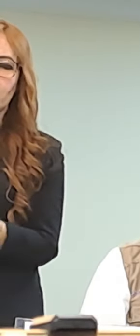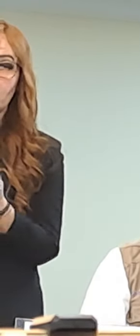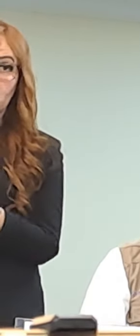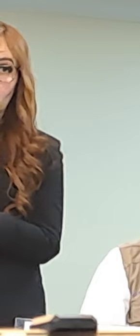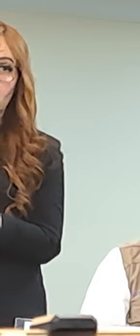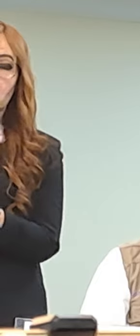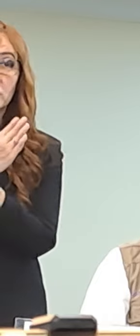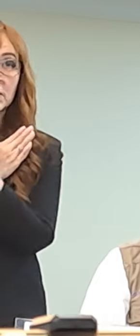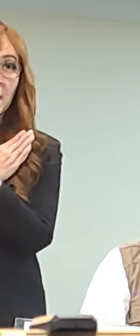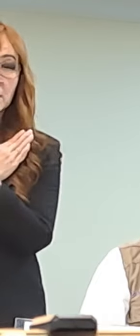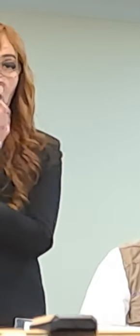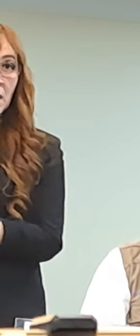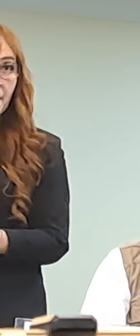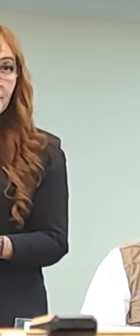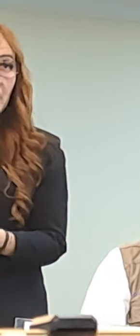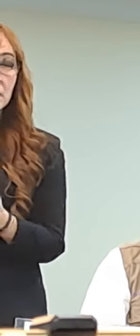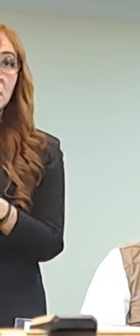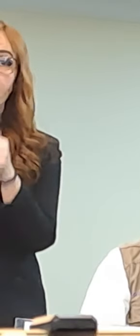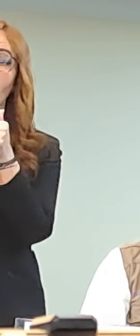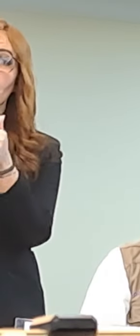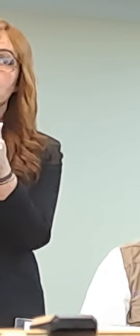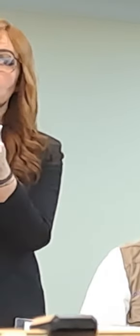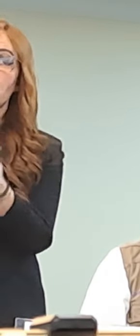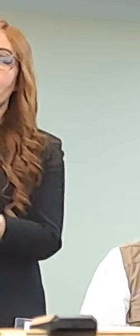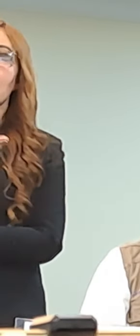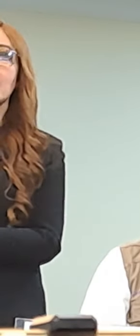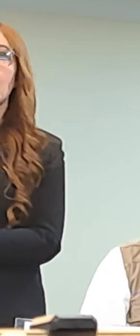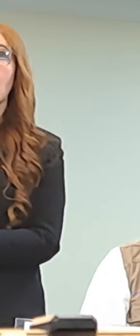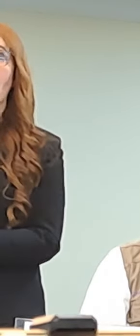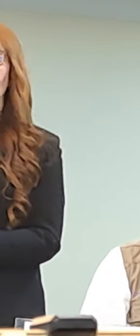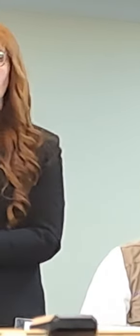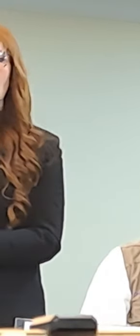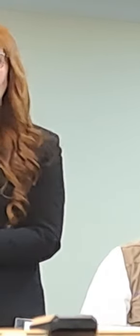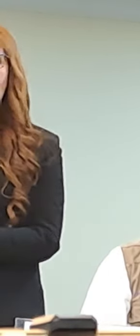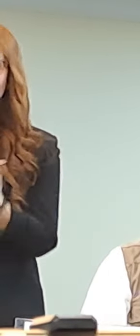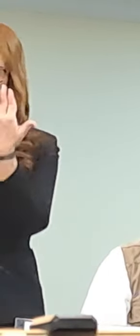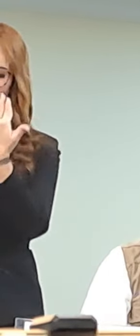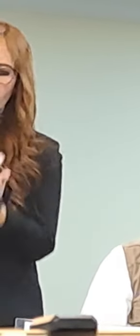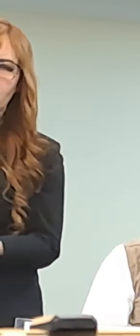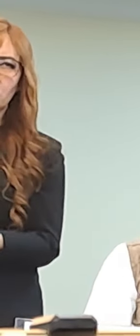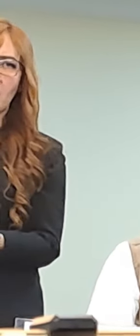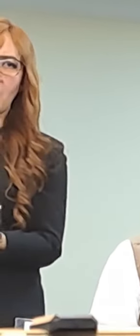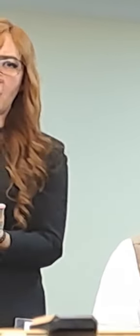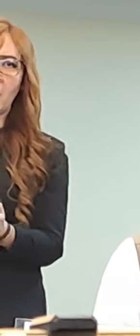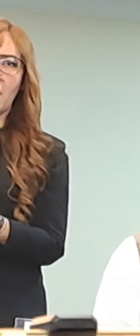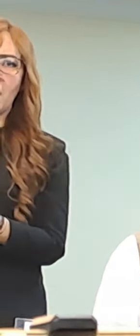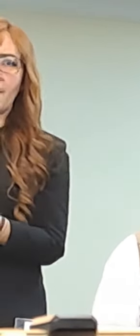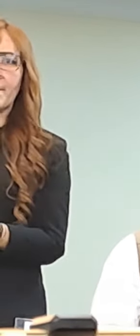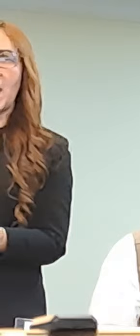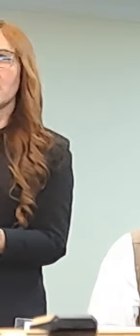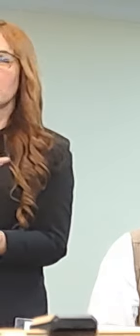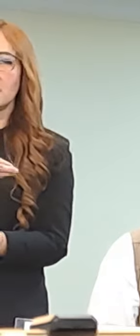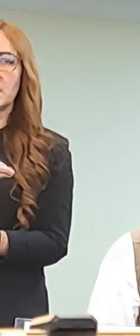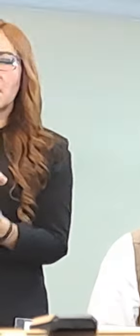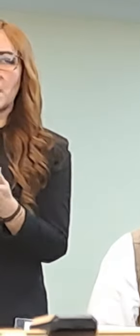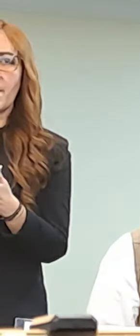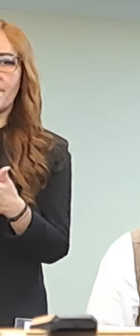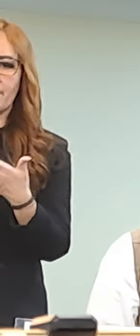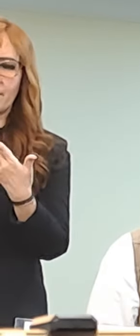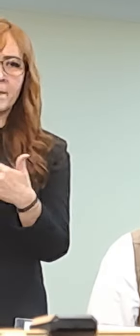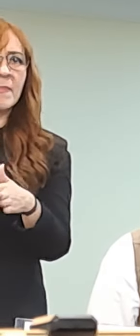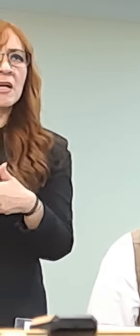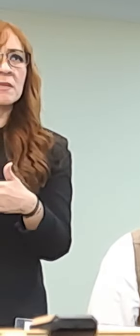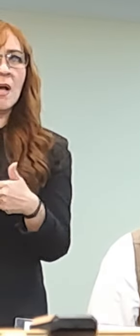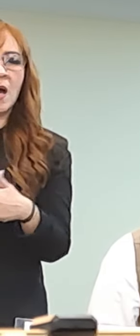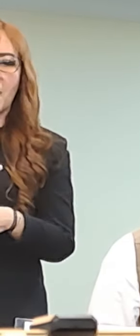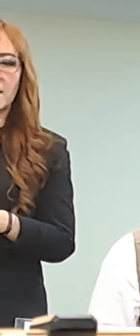untuk jenazah yang masih segar ya, biasanya kami melihat apakah kondisi tubuhnya itu basah, kemudian biasanya kalau orang terendam lama